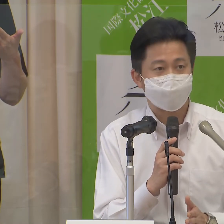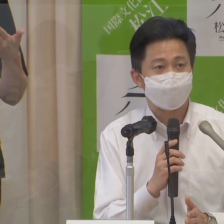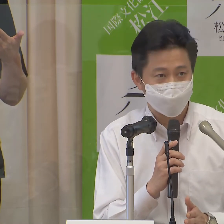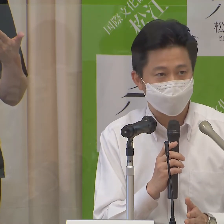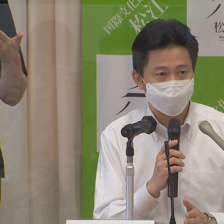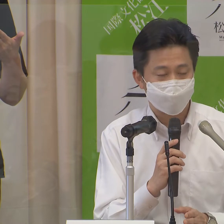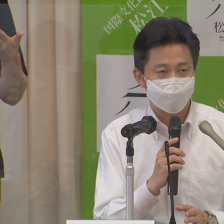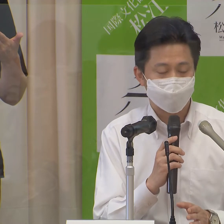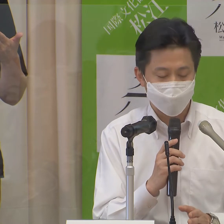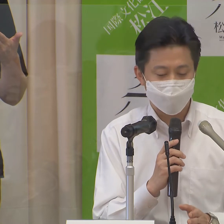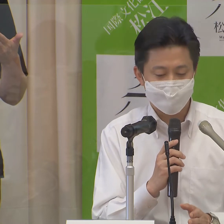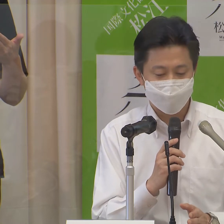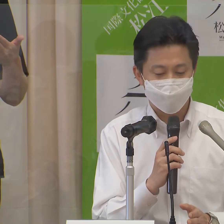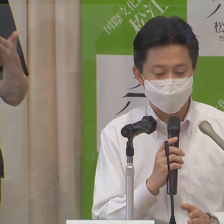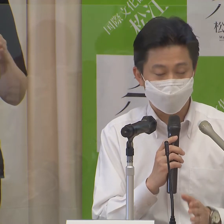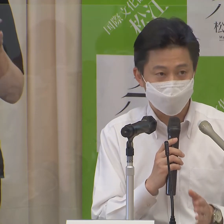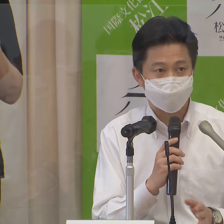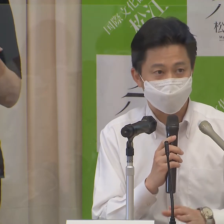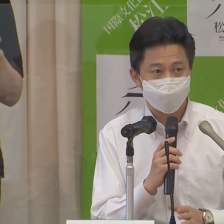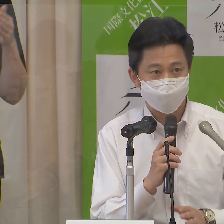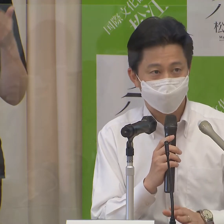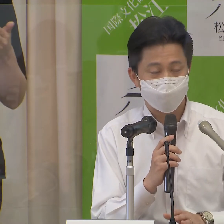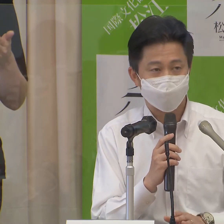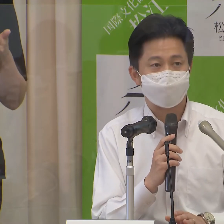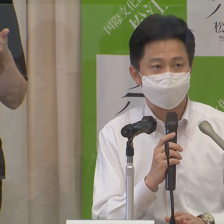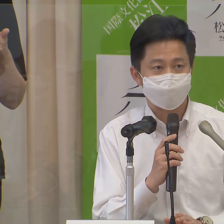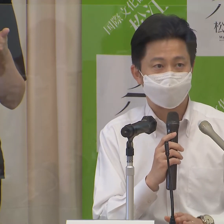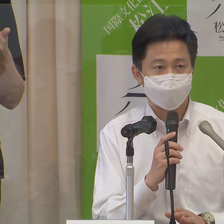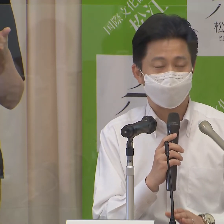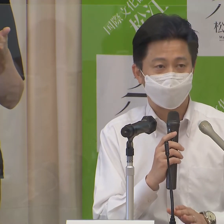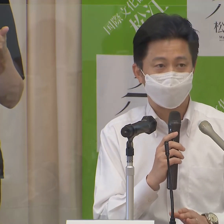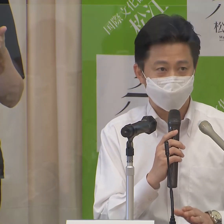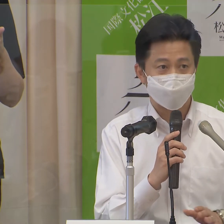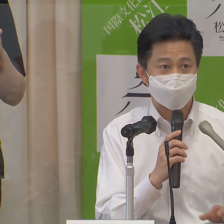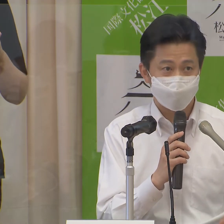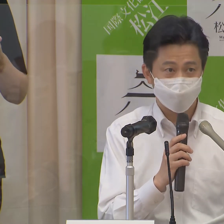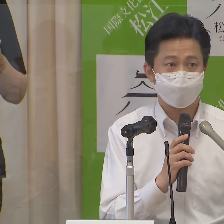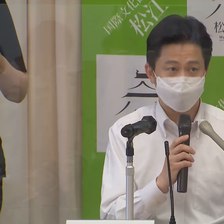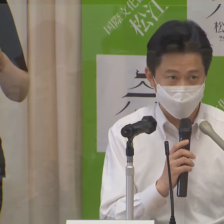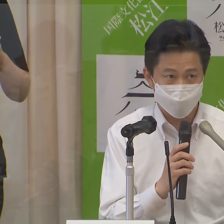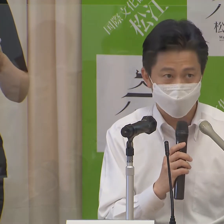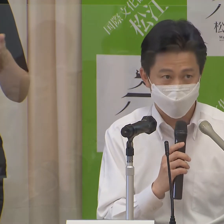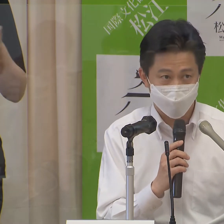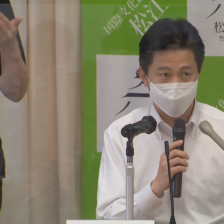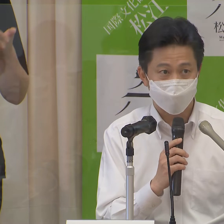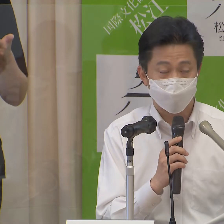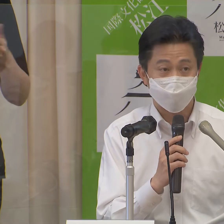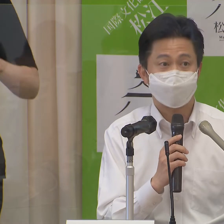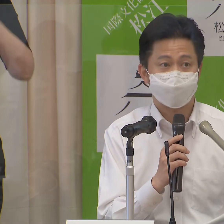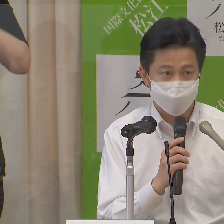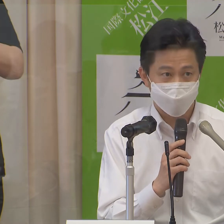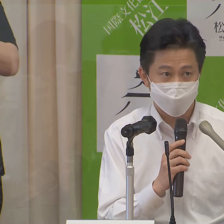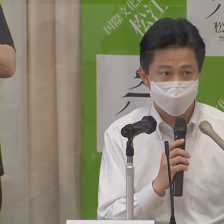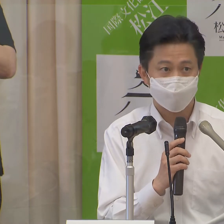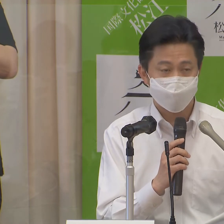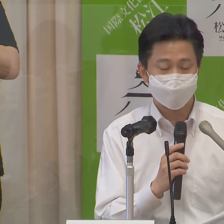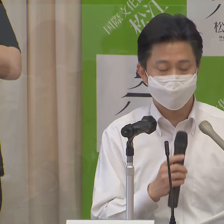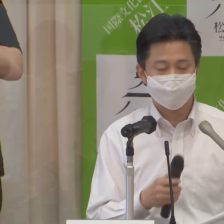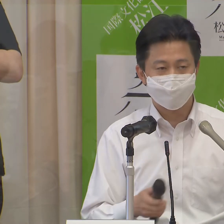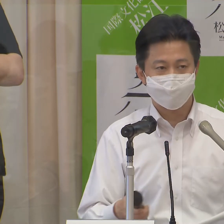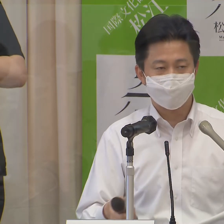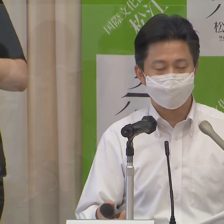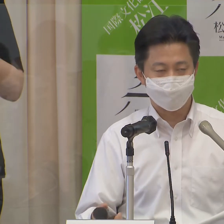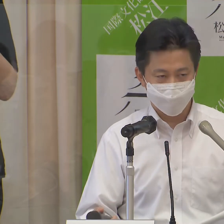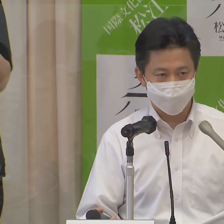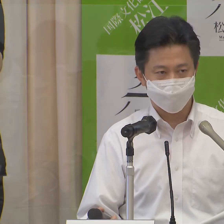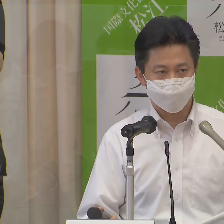高くないものについては、まあ、少し先送りをしてですね、全体の業務量のバランスを取っていくということを今後やっていきたいと考えております。